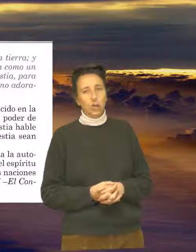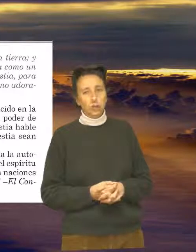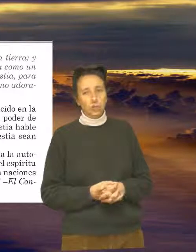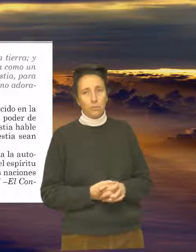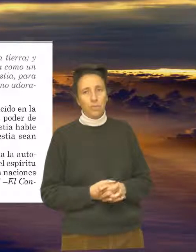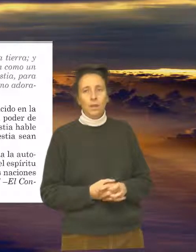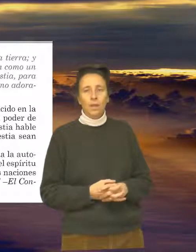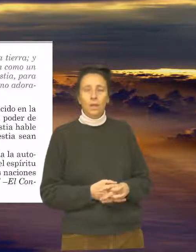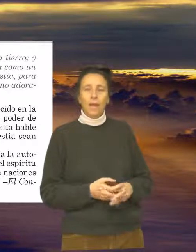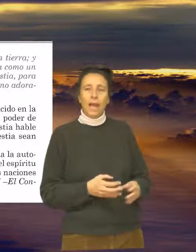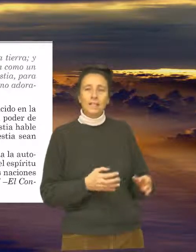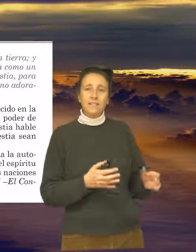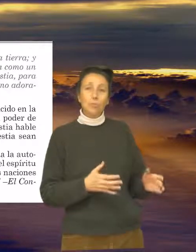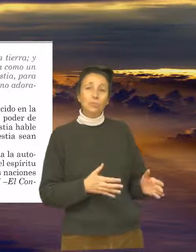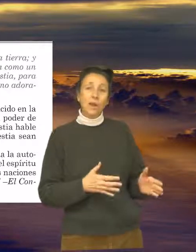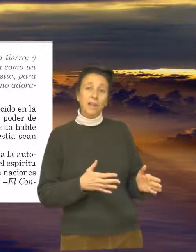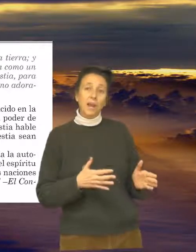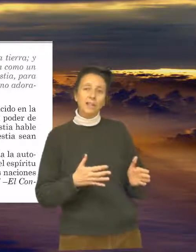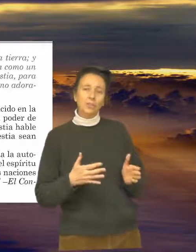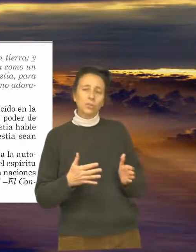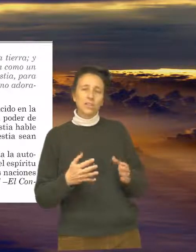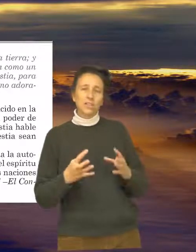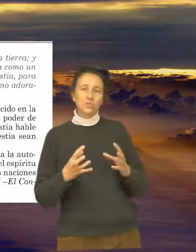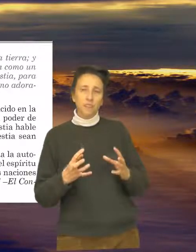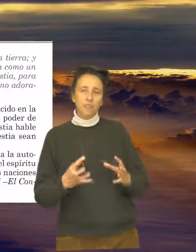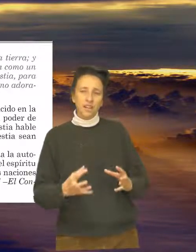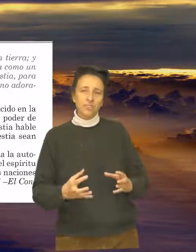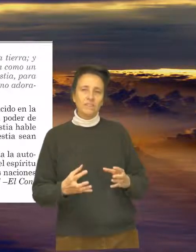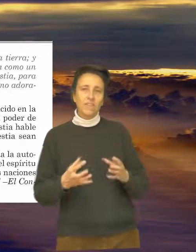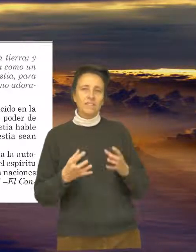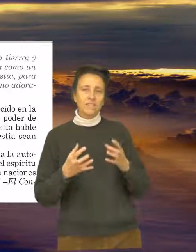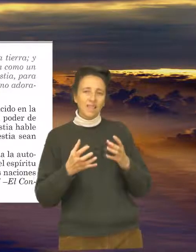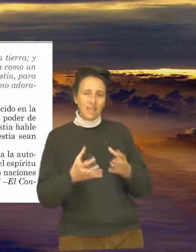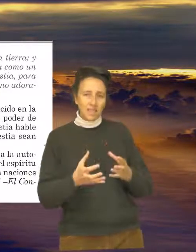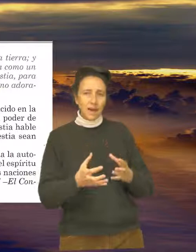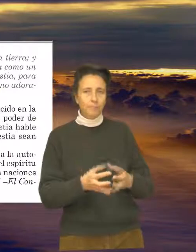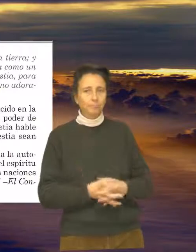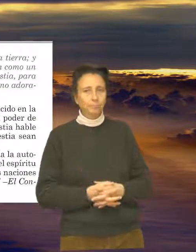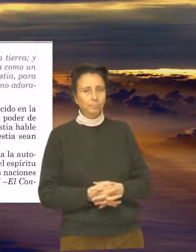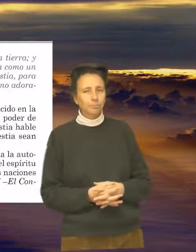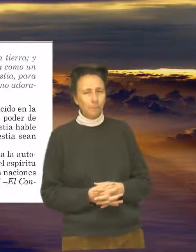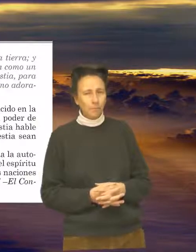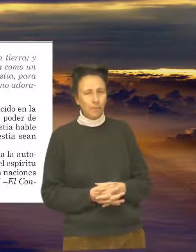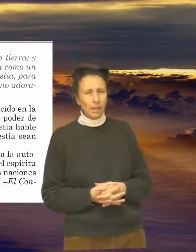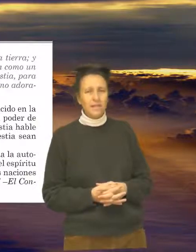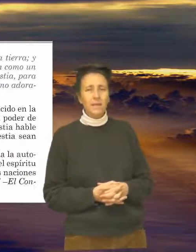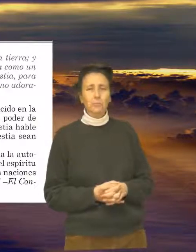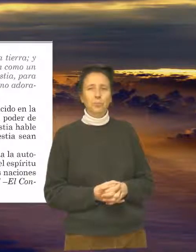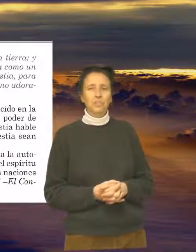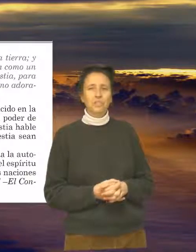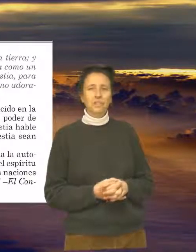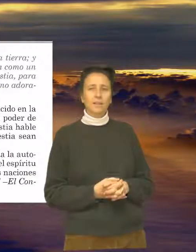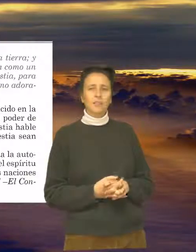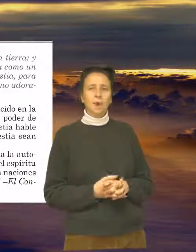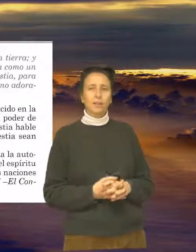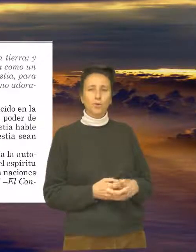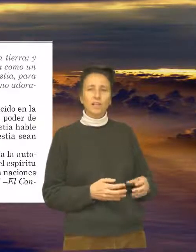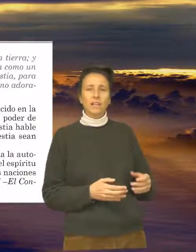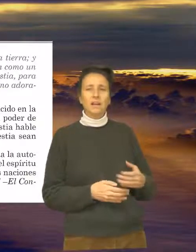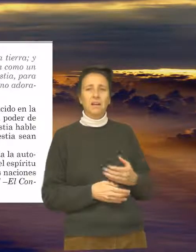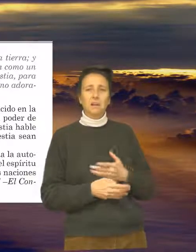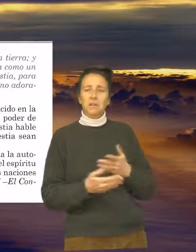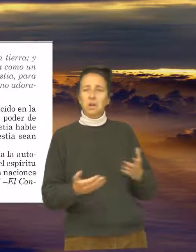poder religioso. El segundo elemento es que después de recibir esta vida, este